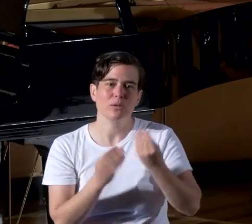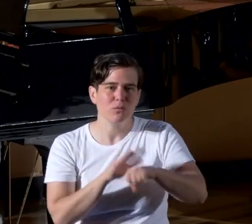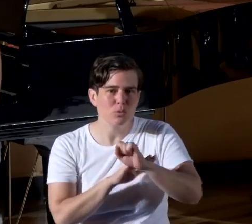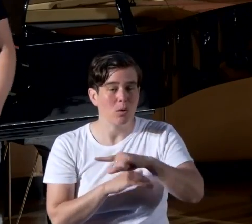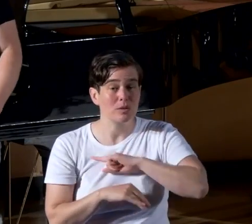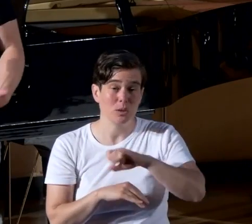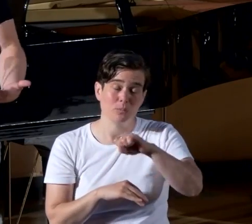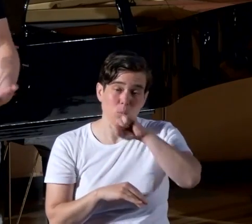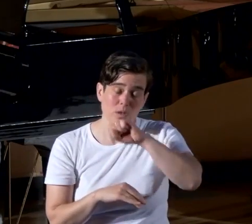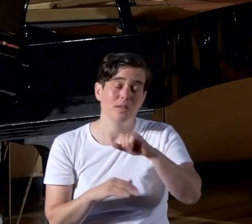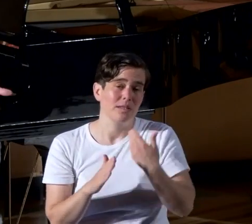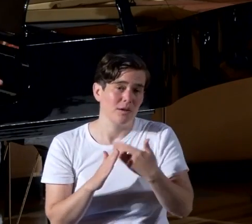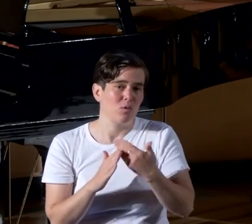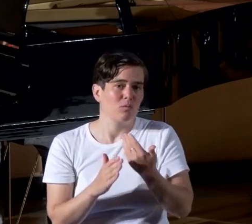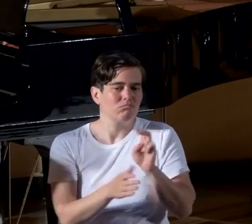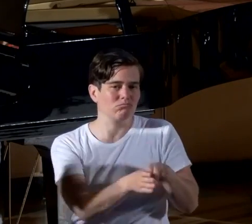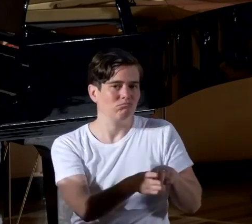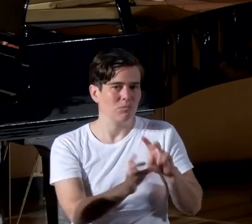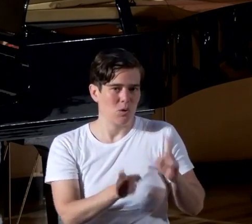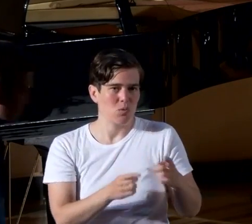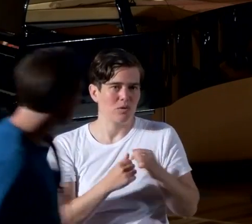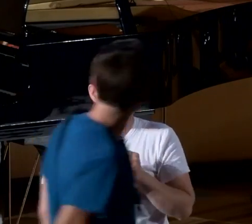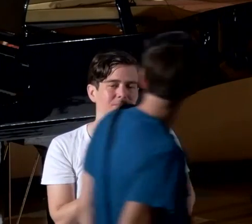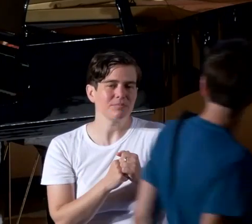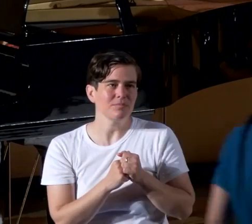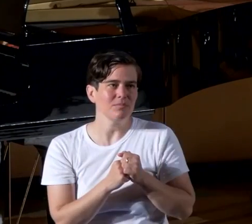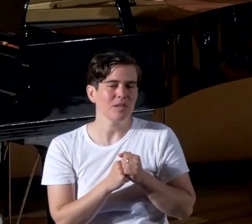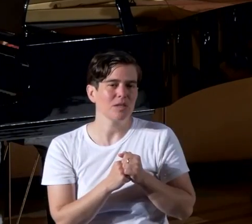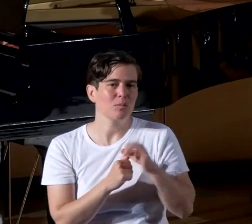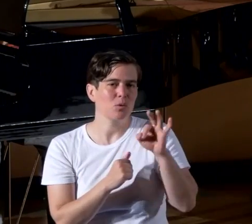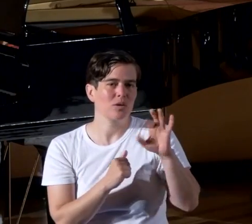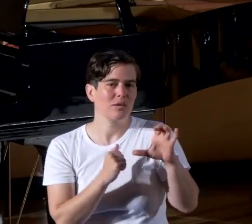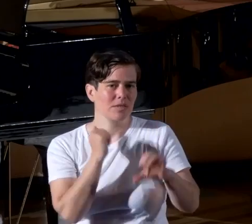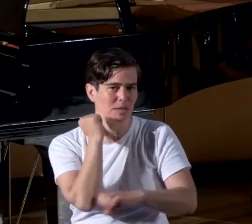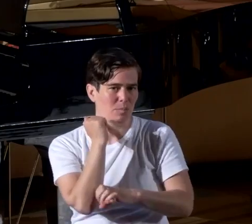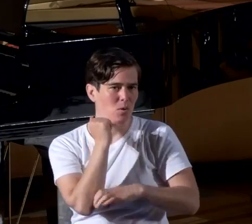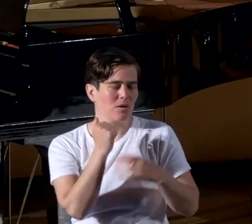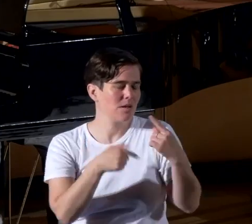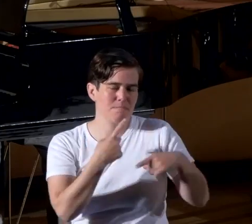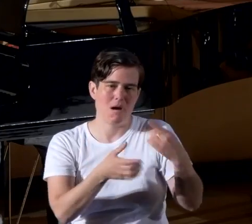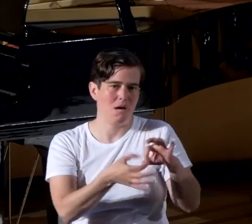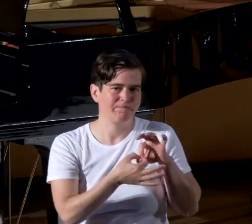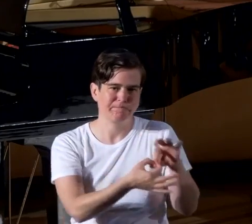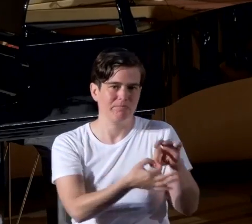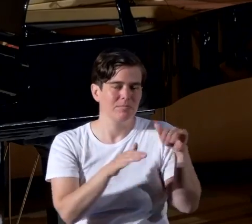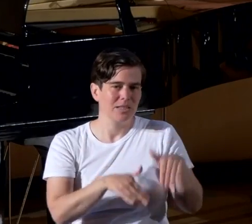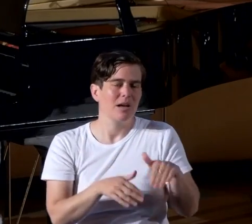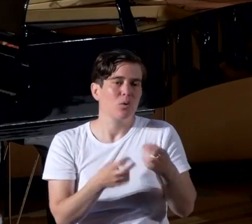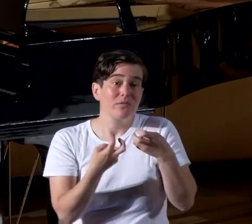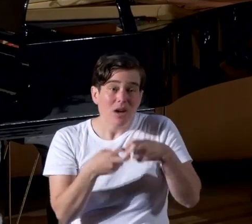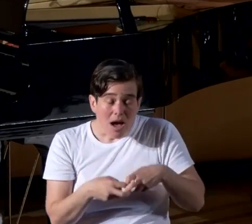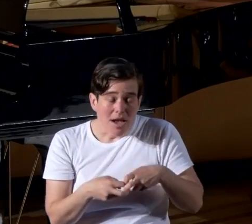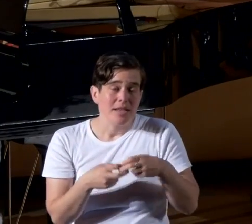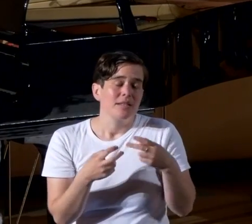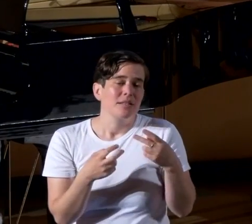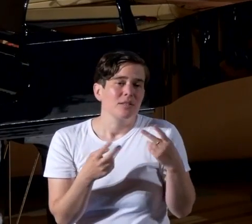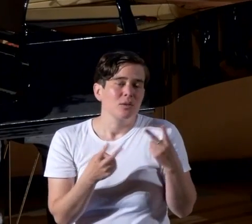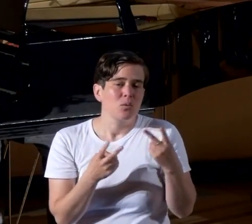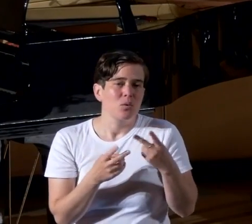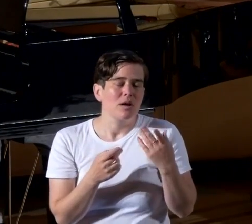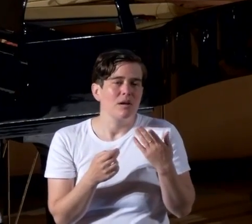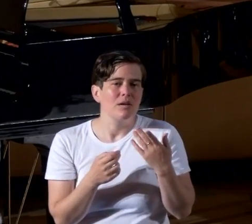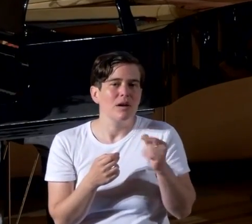Fußball auch sehr gern. Und deshalb war ich immer diesem Verein sehr nahe. Und ein Verein, oder ich würde auch sagen, es